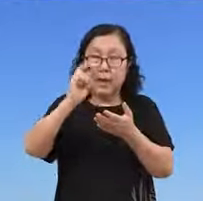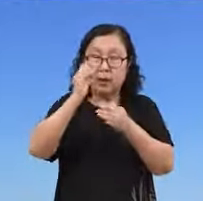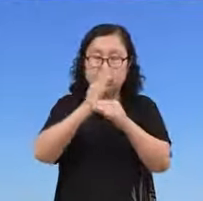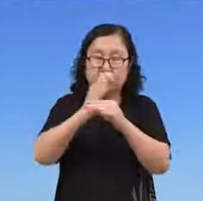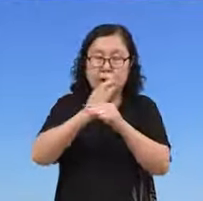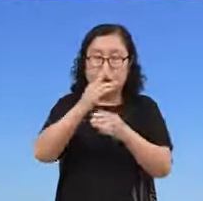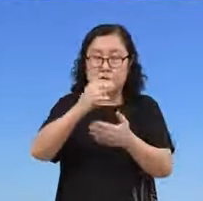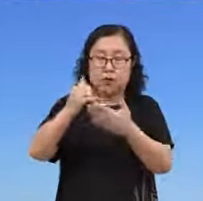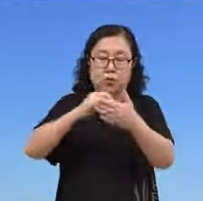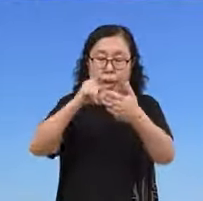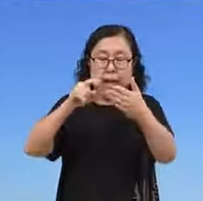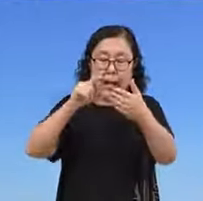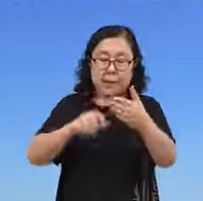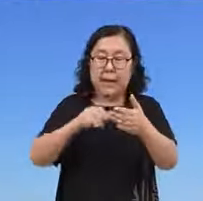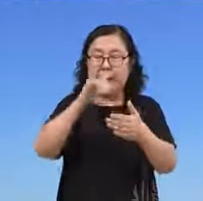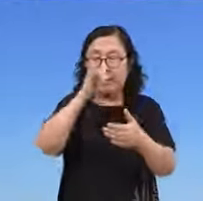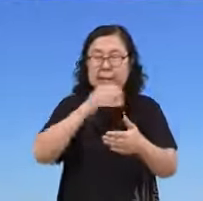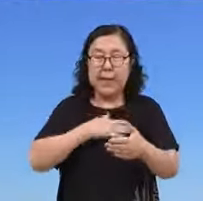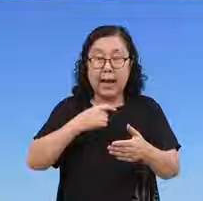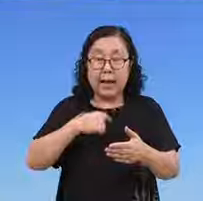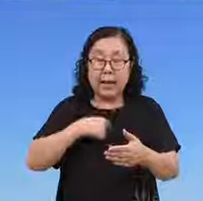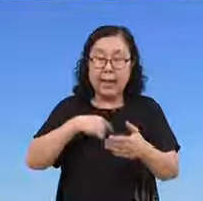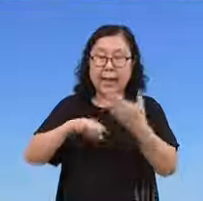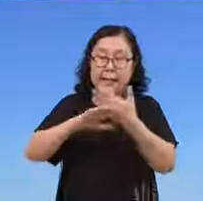딴 근심이